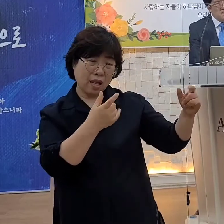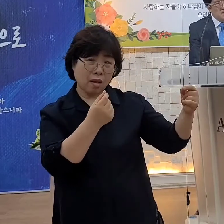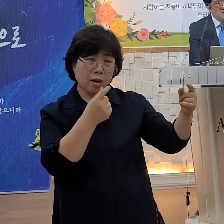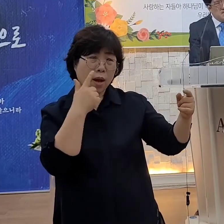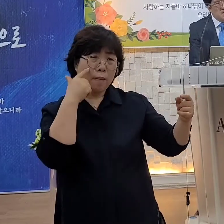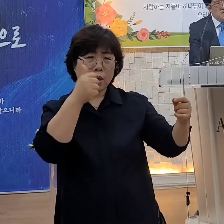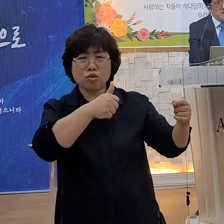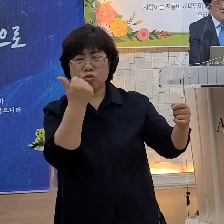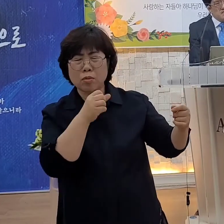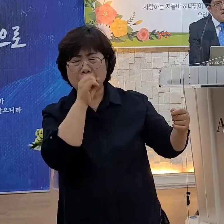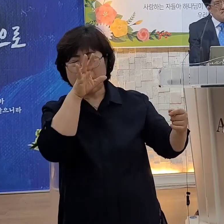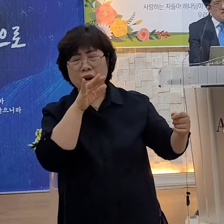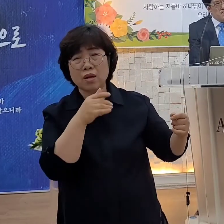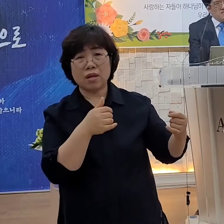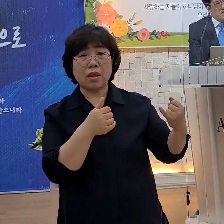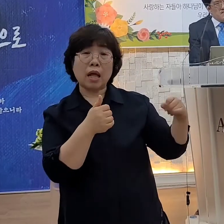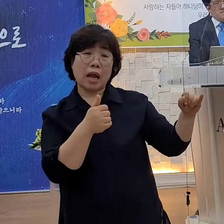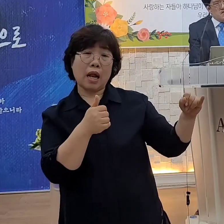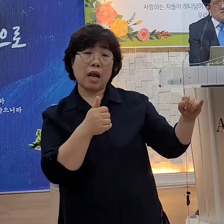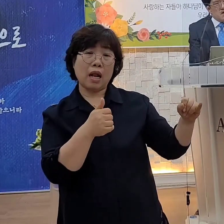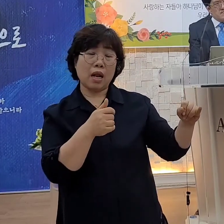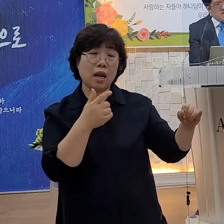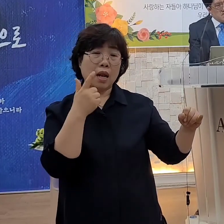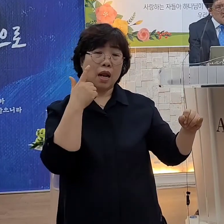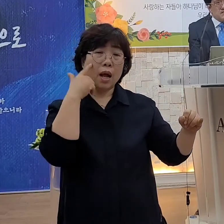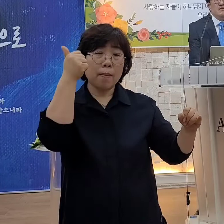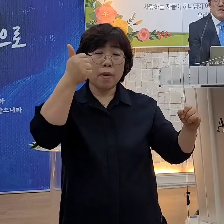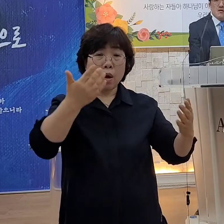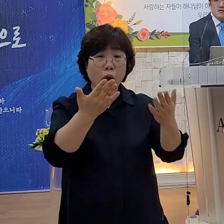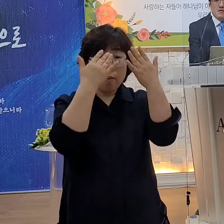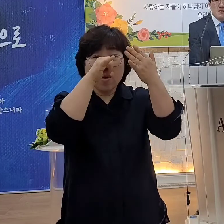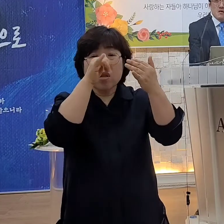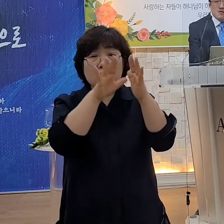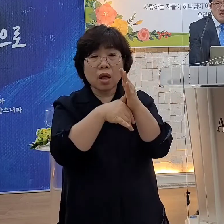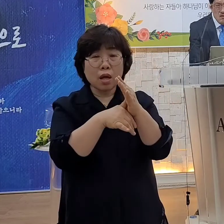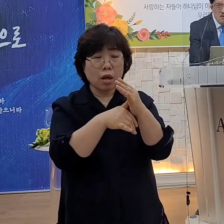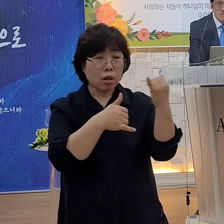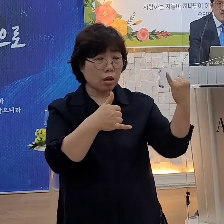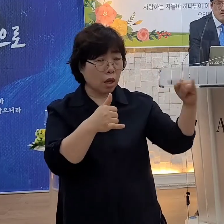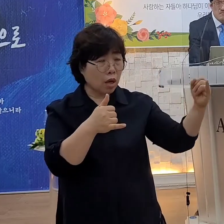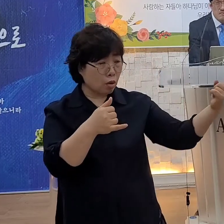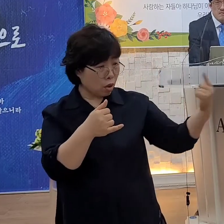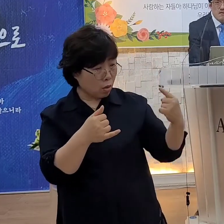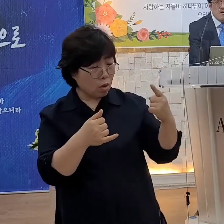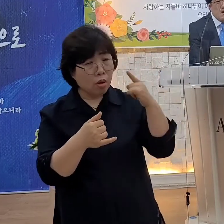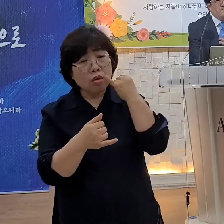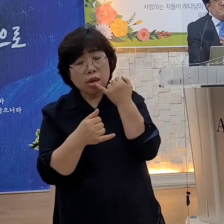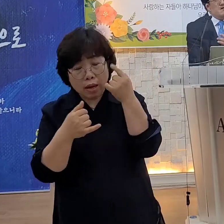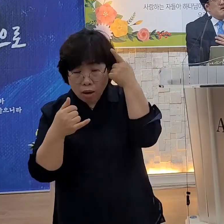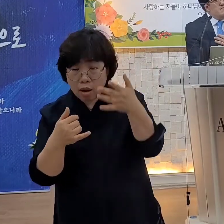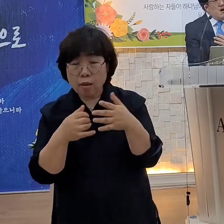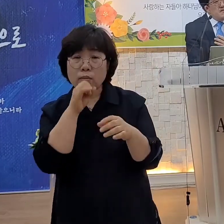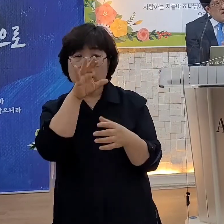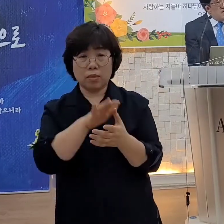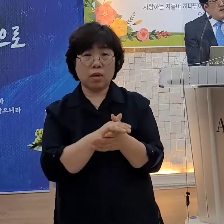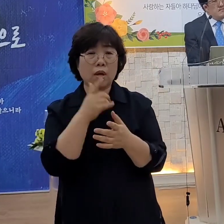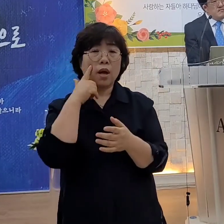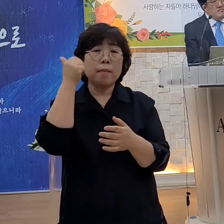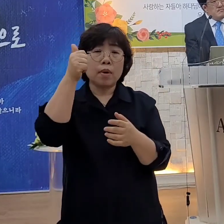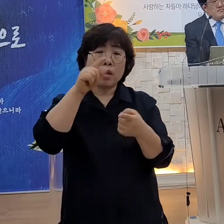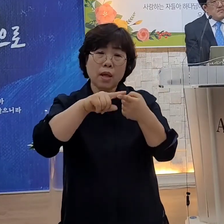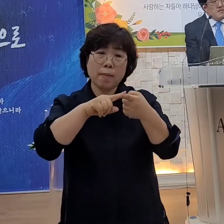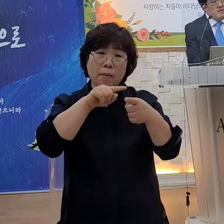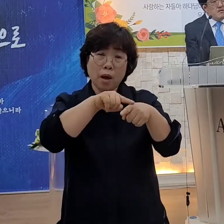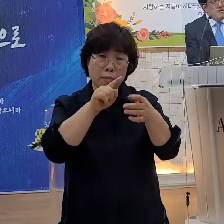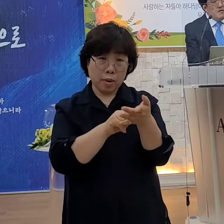좋겠다. 그 딸도 아버지 감옥에 있는데 아빠 괜찮아 그런 말이 그냥 나온 말이 아니고요. 아빠에 대한 마음이 바뀌어가는